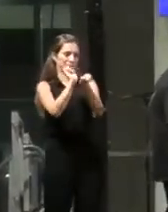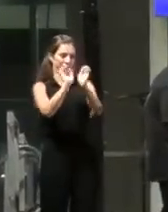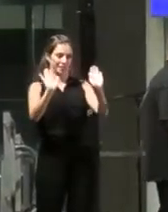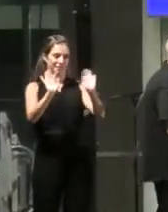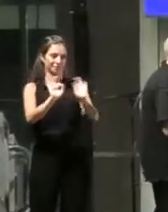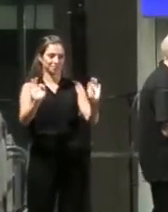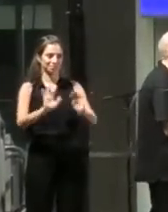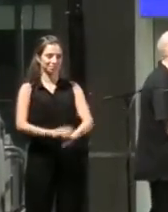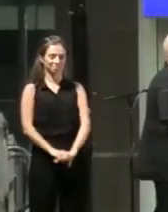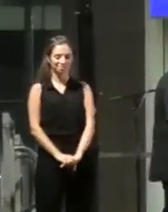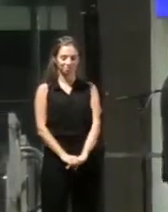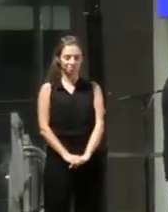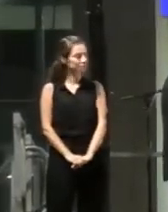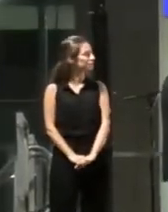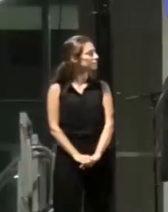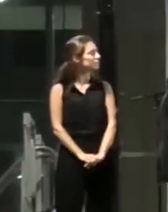M'espero.